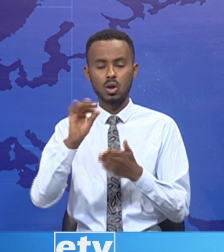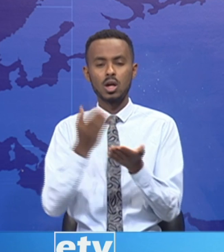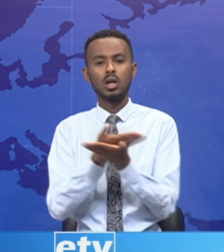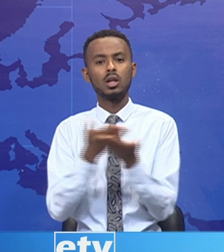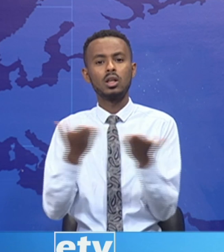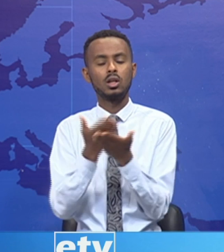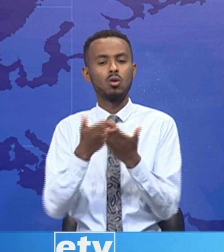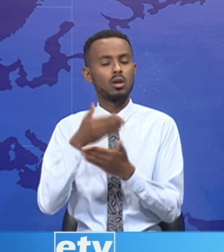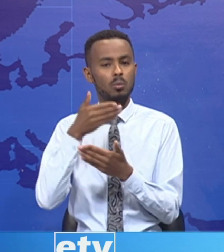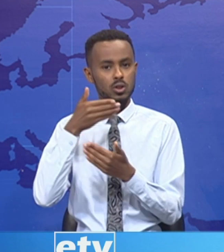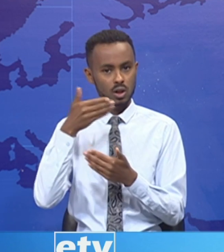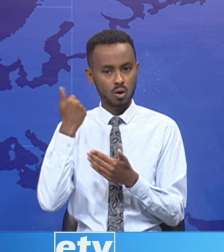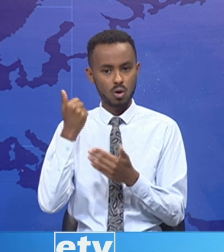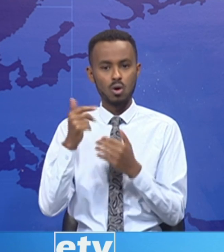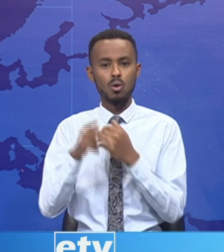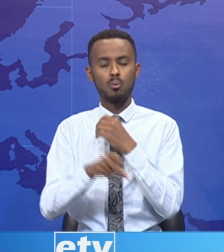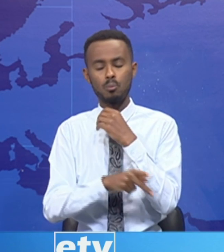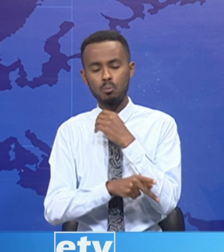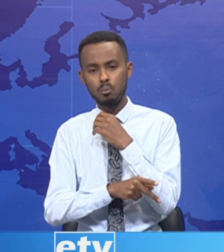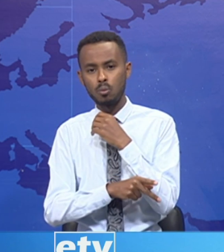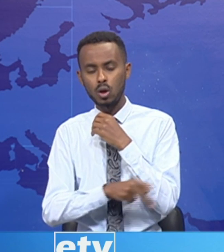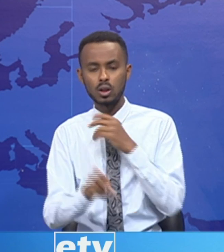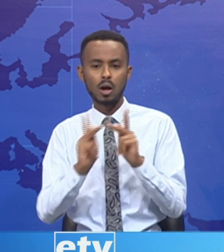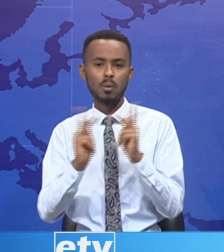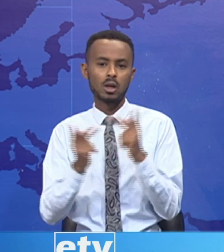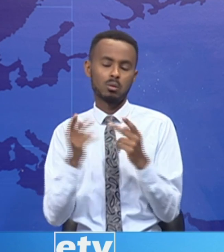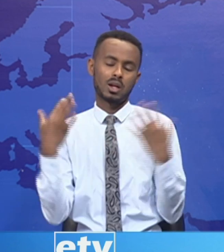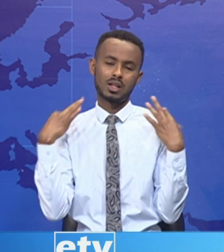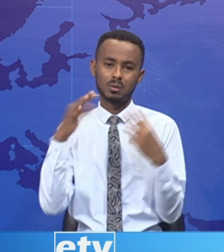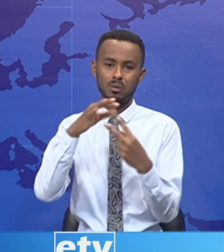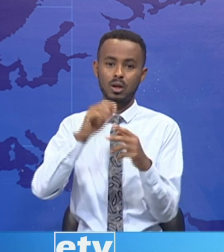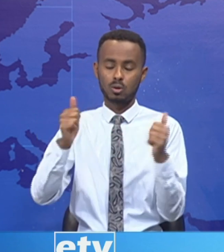የትኛው እንደሚሻለው ፓርቲም ግለሰብም ለይቶ